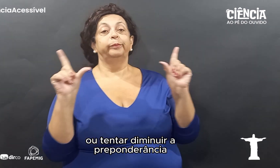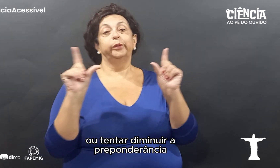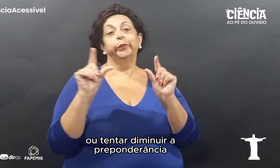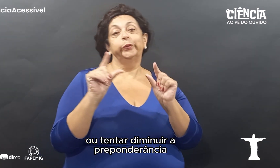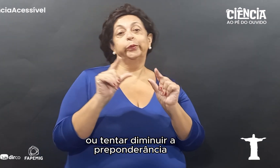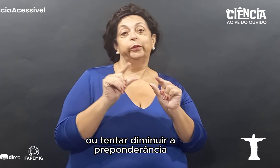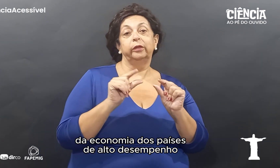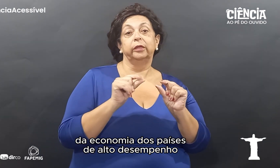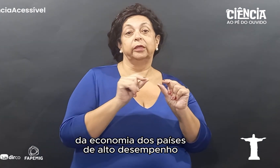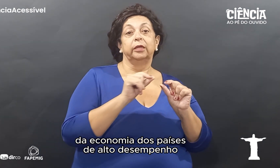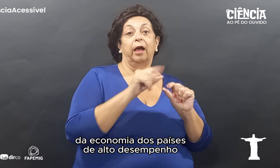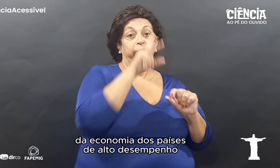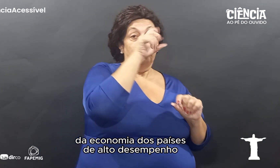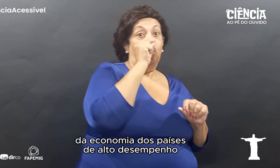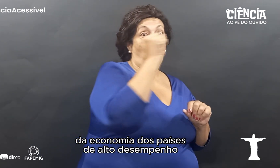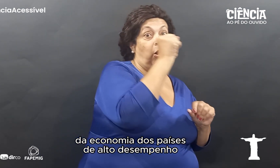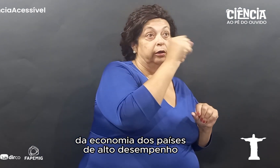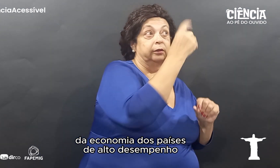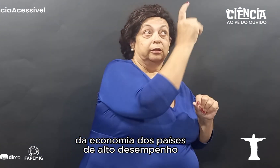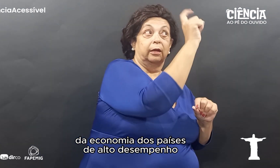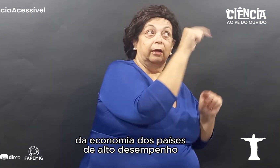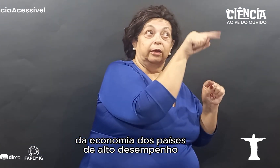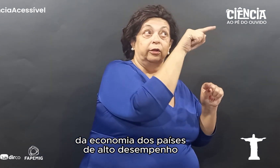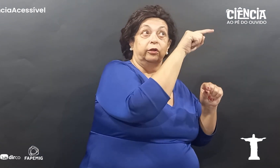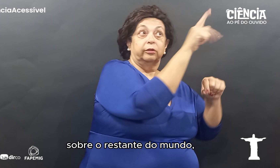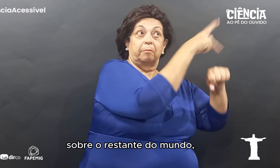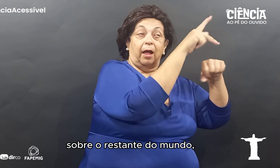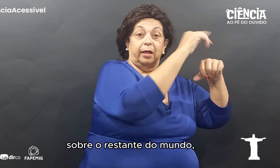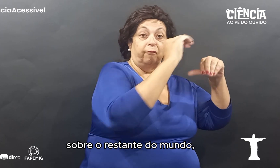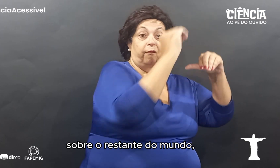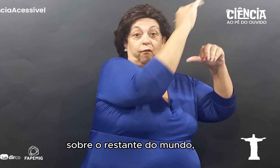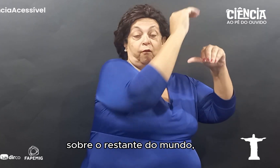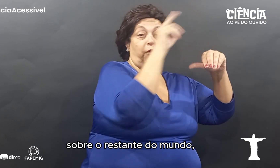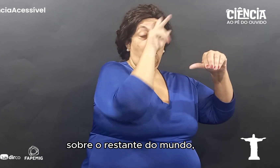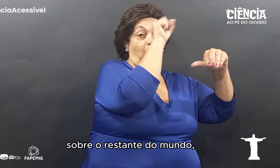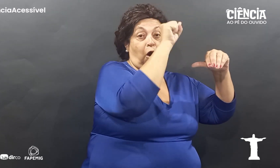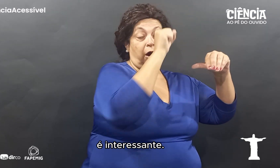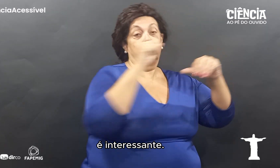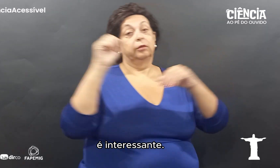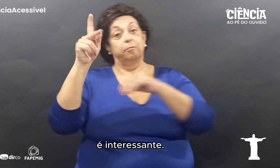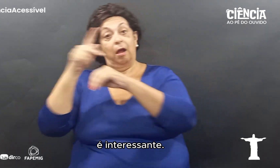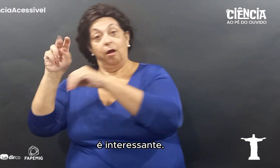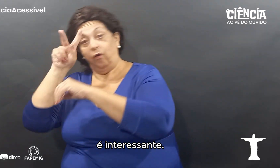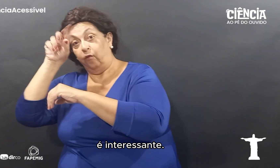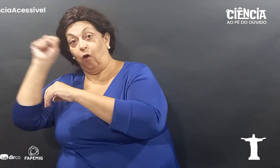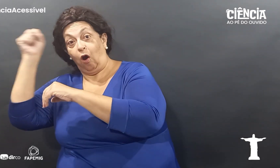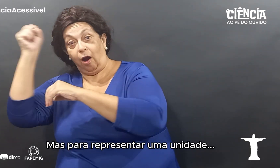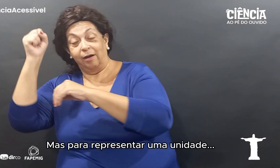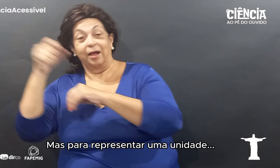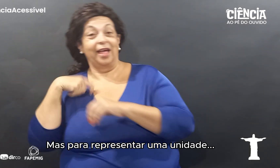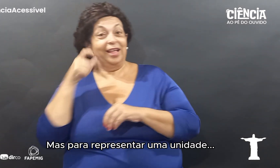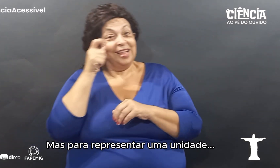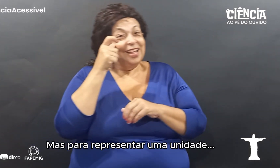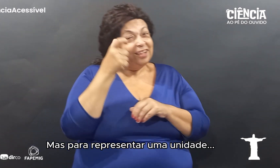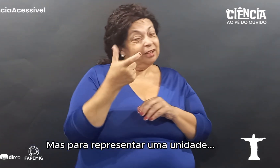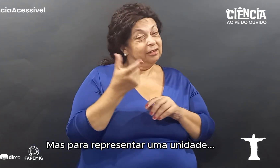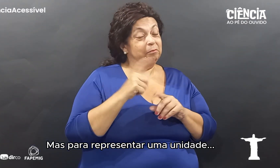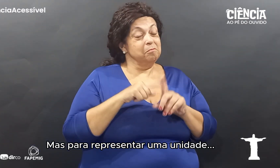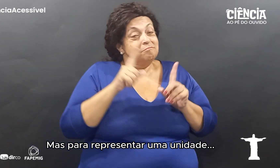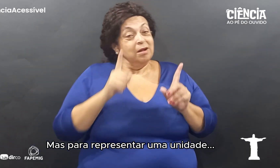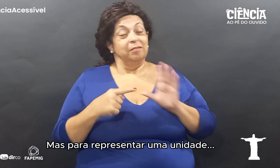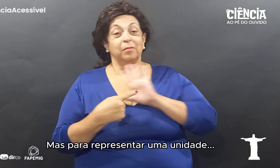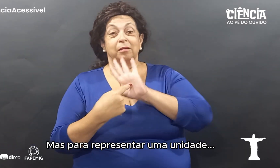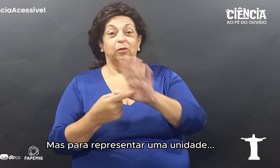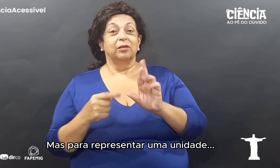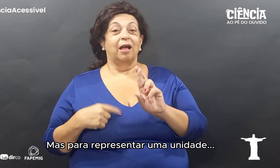a preponderância da economia dos países de alto desempenho sobre o restante do mundo, é interessante. Mas para